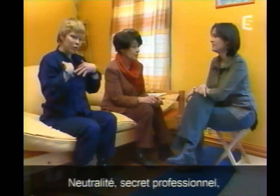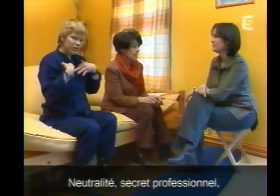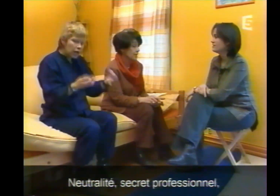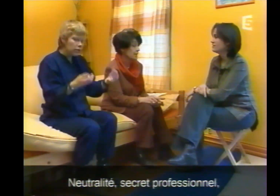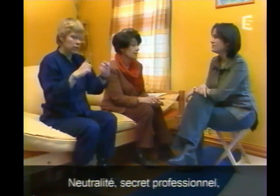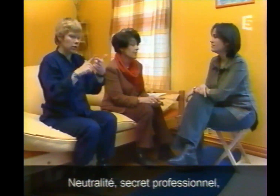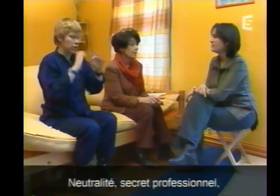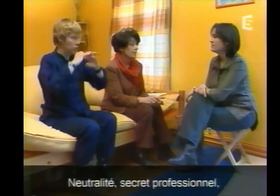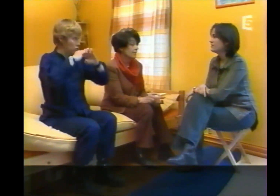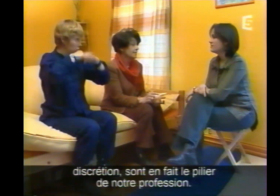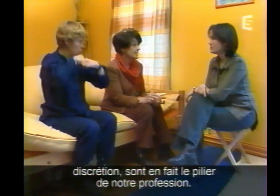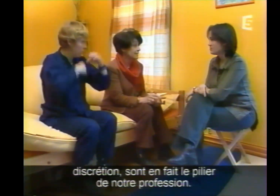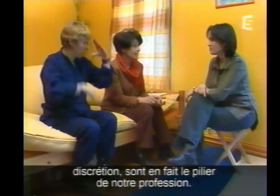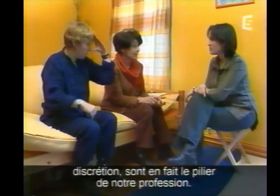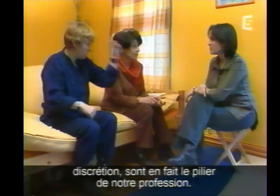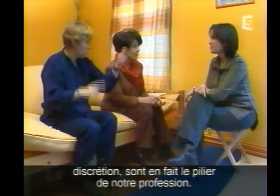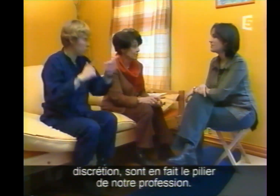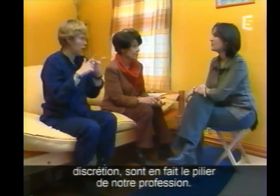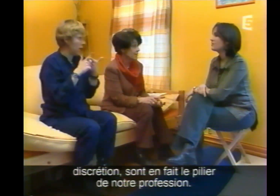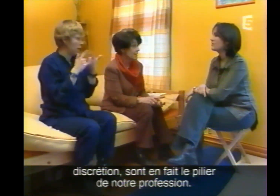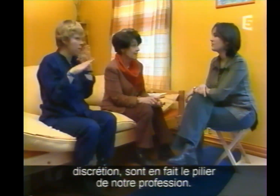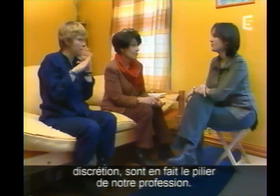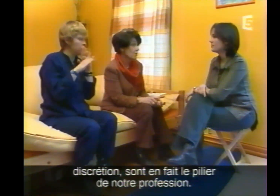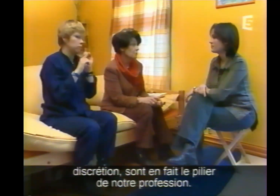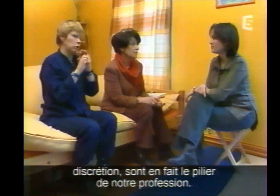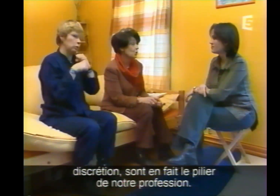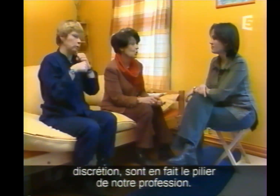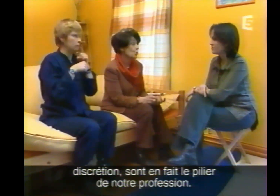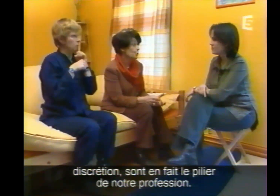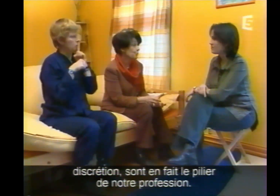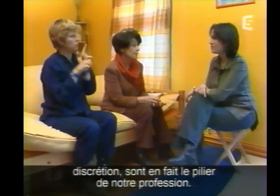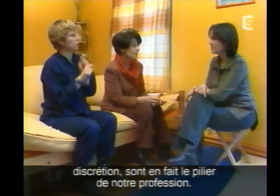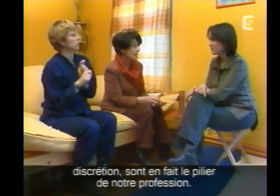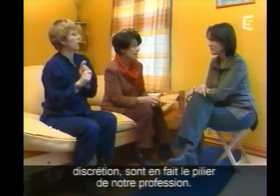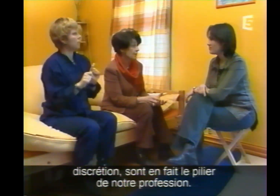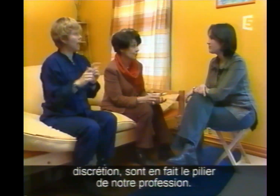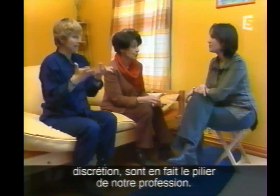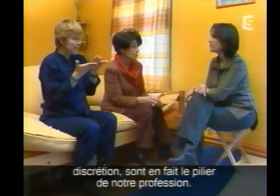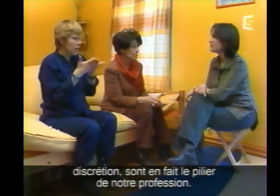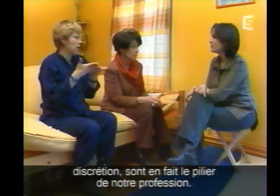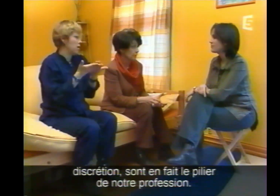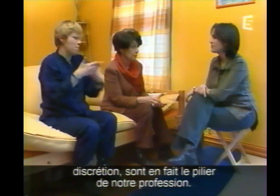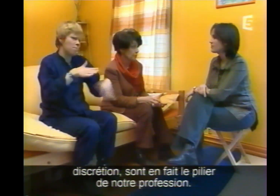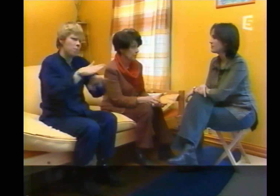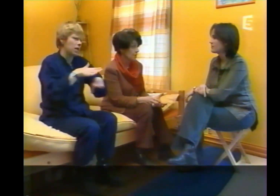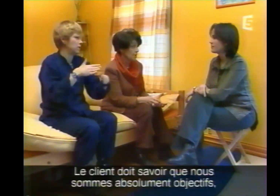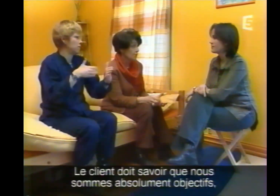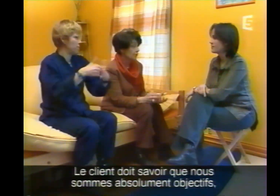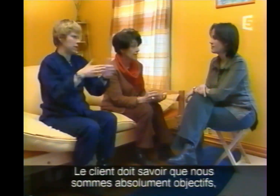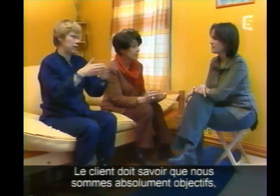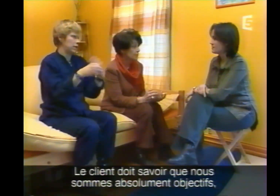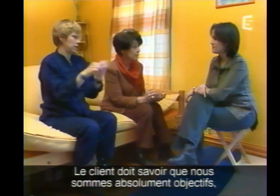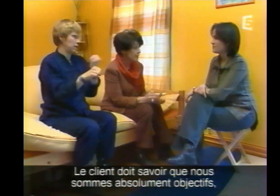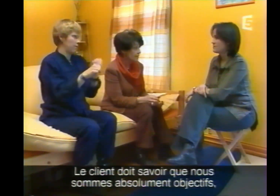professionnel, discrétion sont en fait le pilier de notre profession. Le client doit